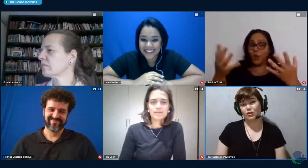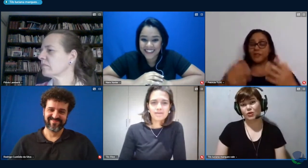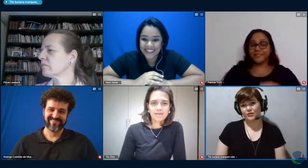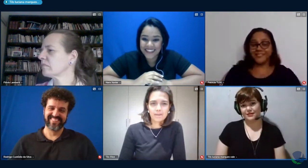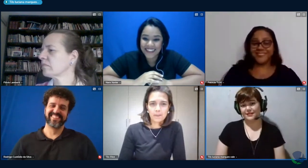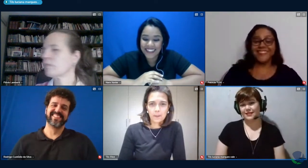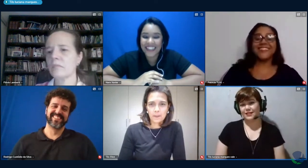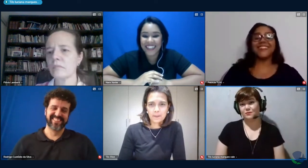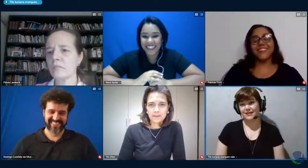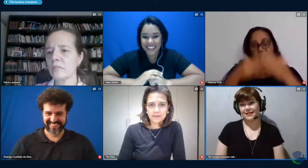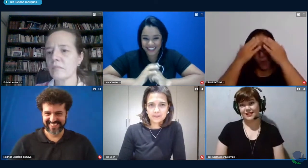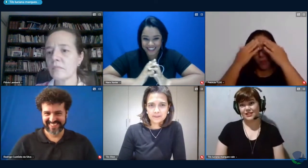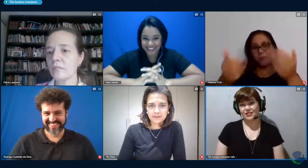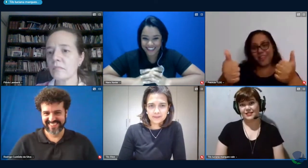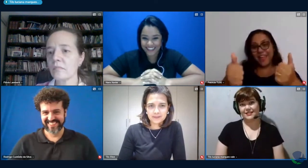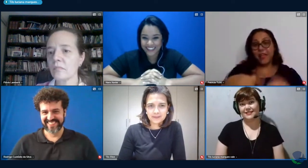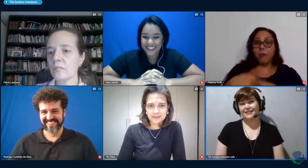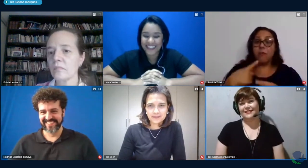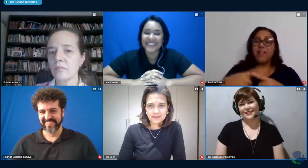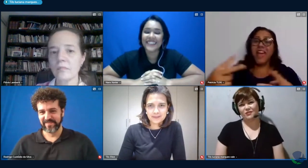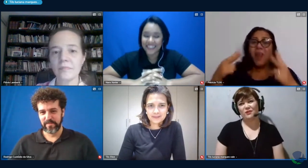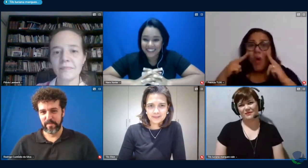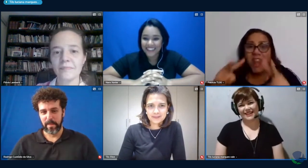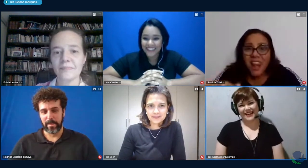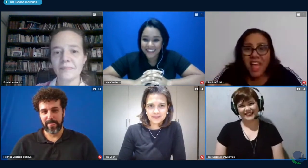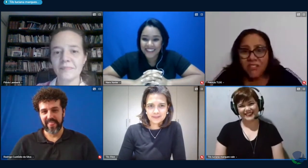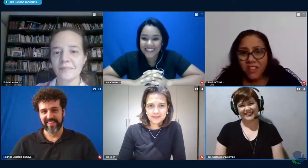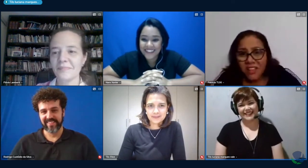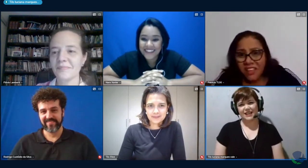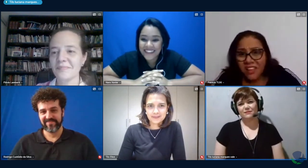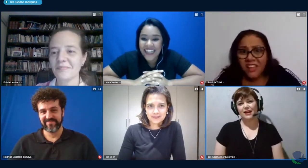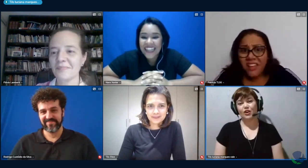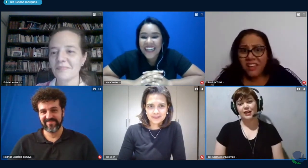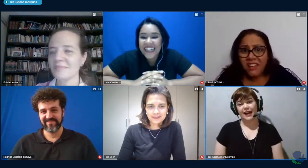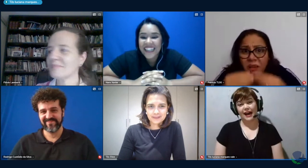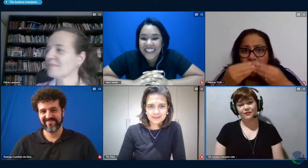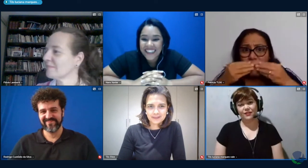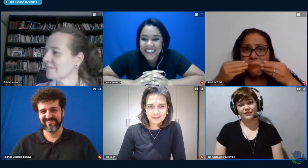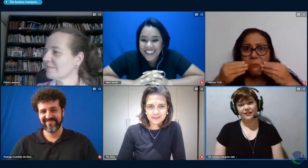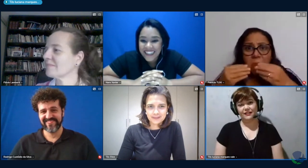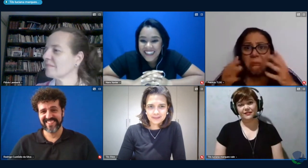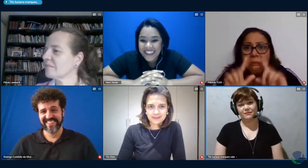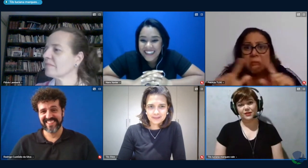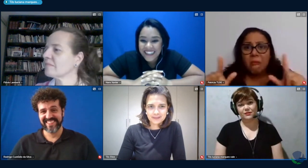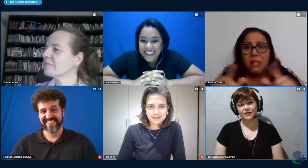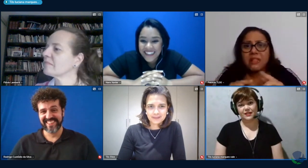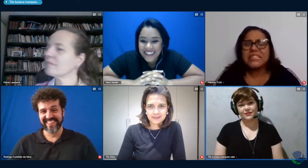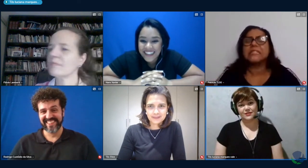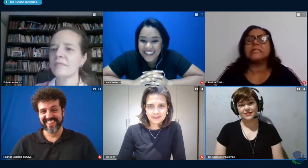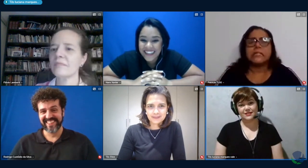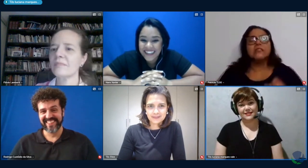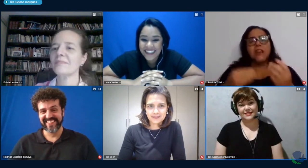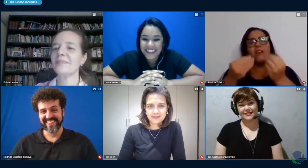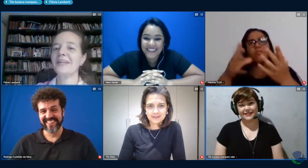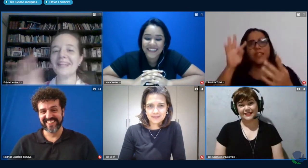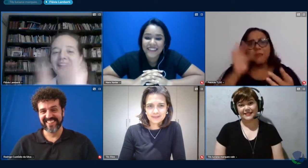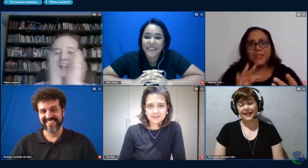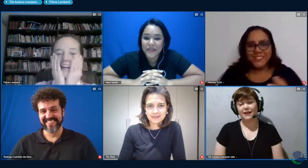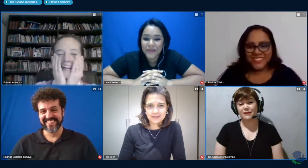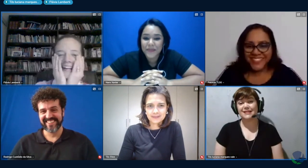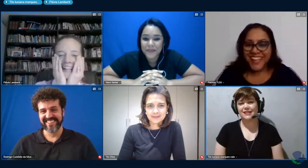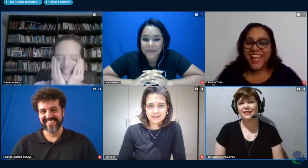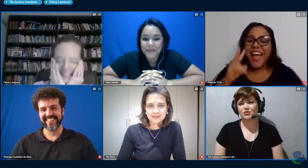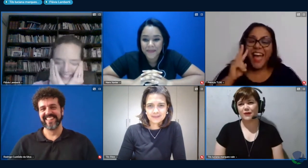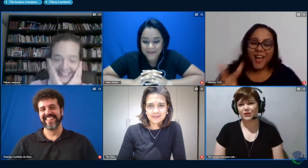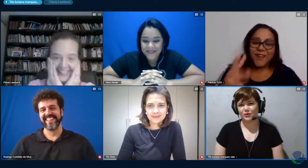um batom de presente. Então, obrigada. Porque ela olhava e falava, meu Deus...